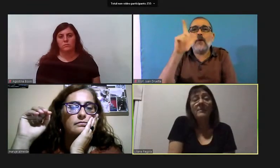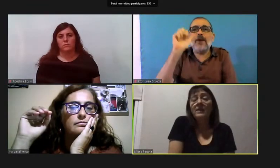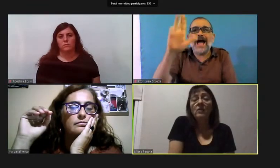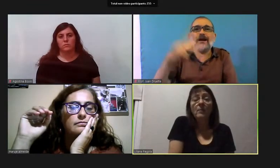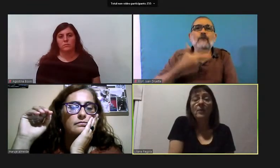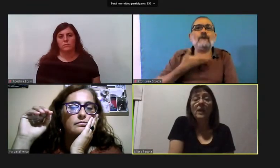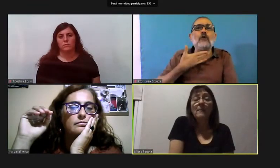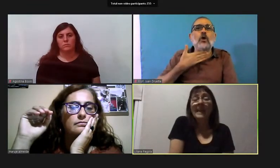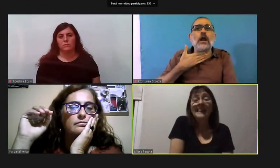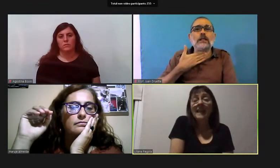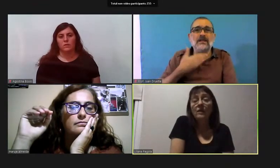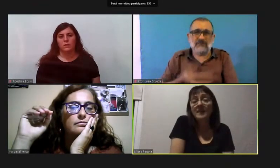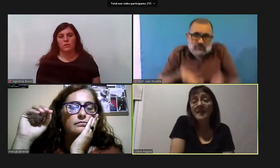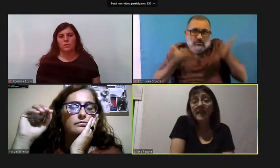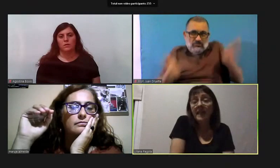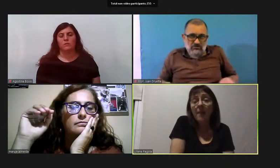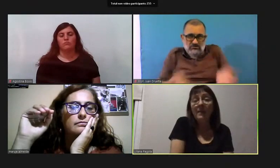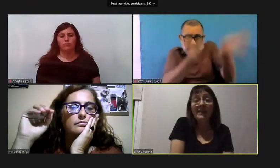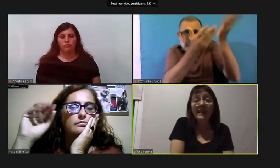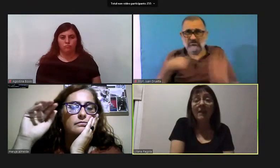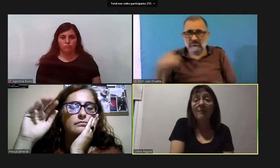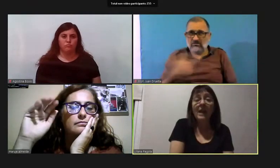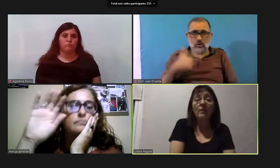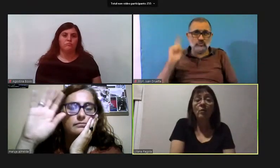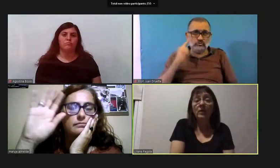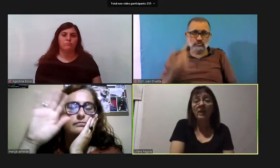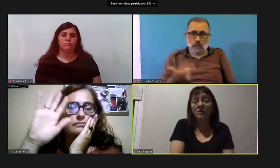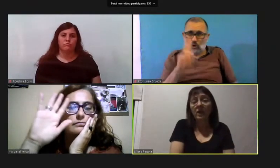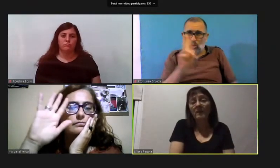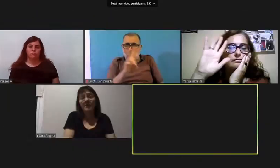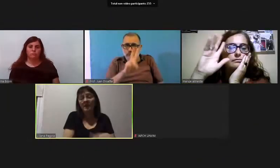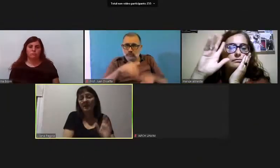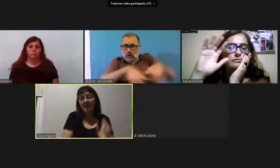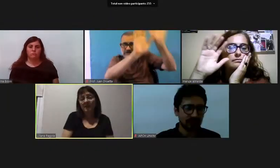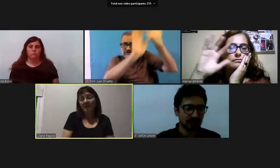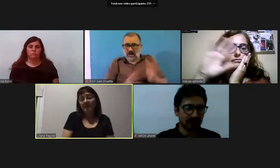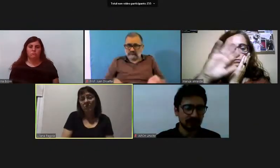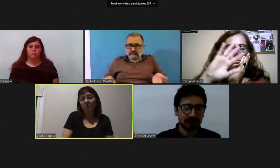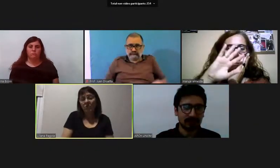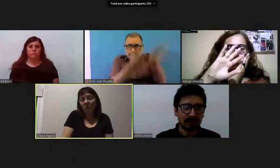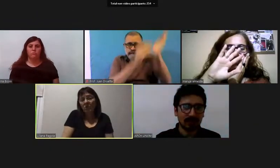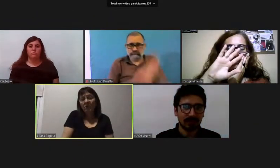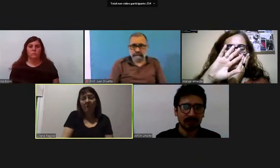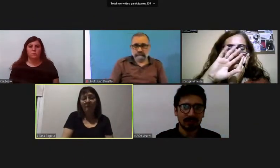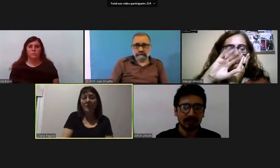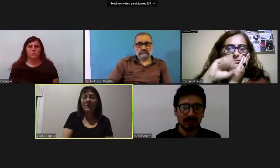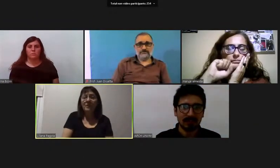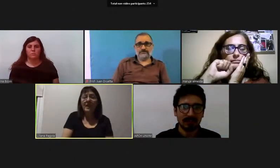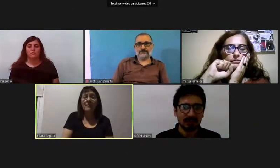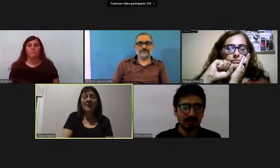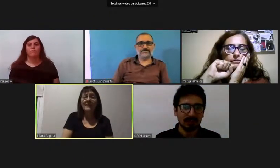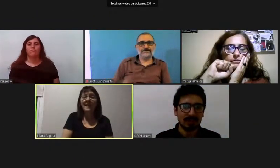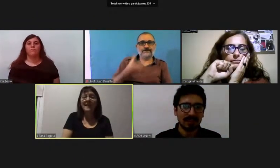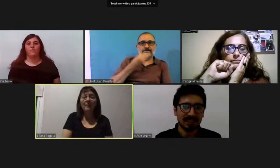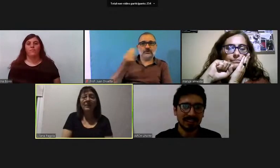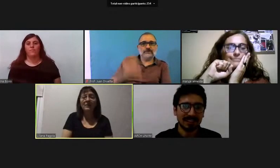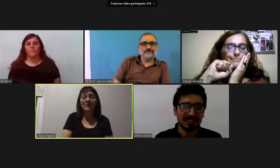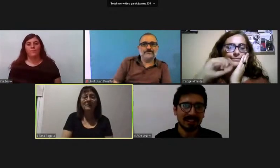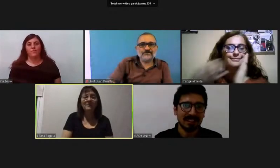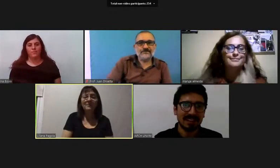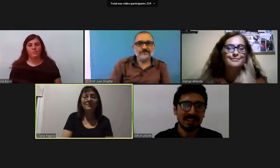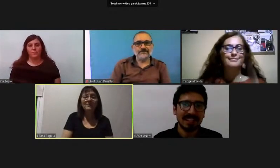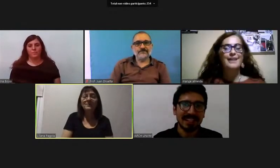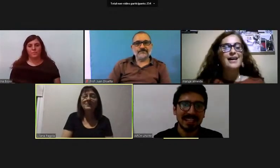aprender también, digo, que pueda aprender, si quiere, aprender a hablar o comunicarse oralmente. Nosotros los sordos no tenemos nada para decir al